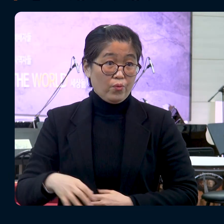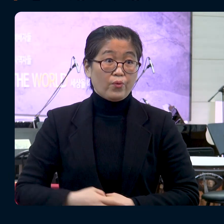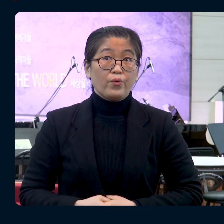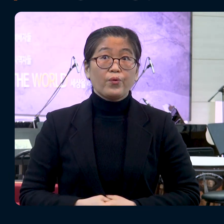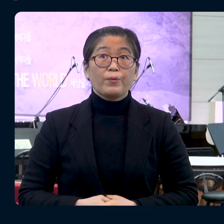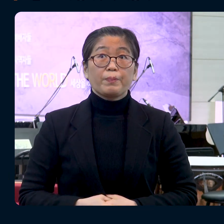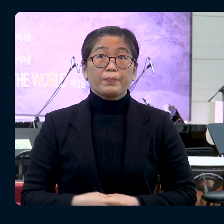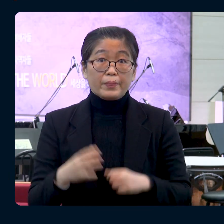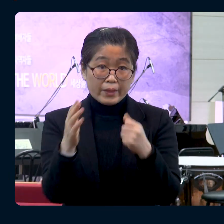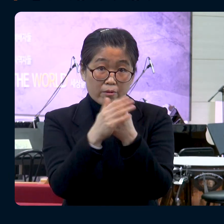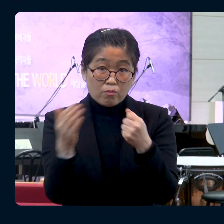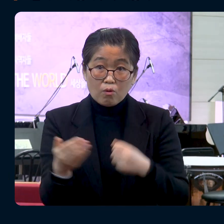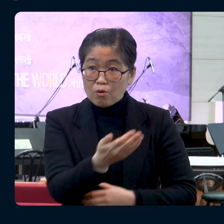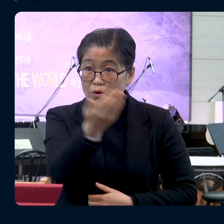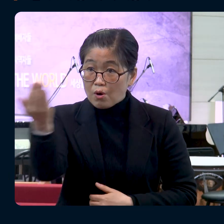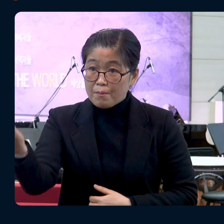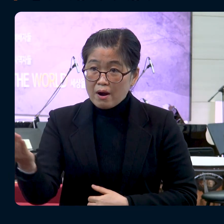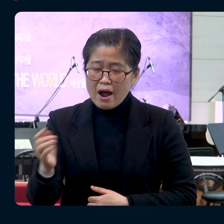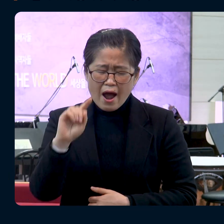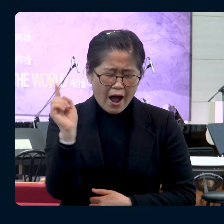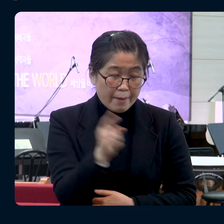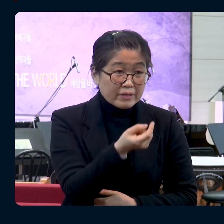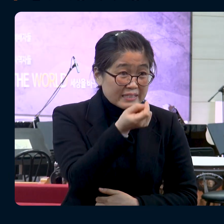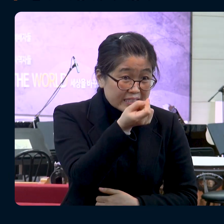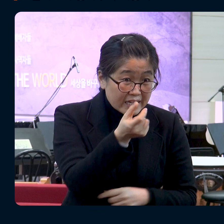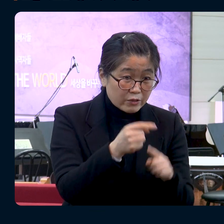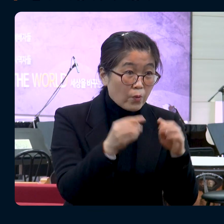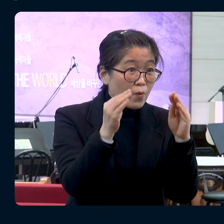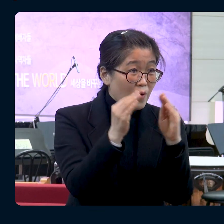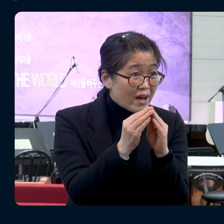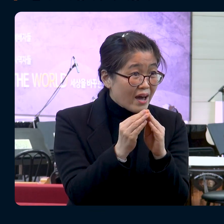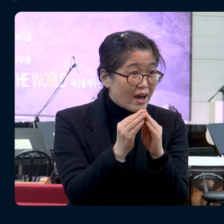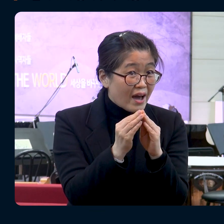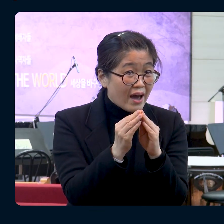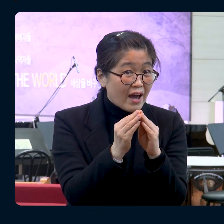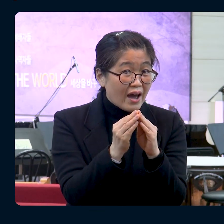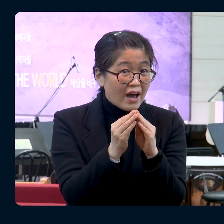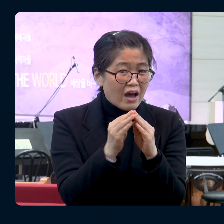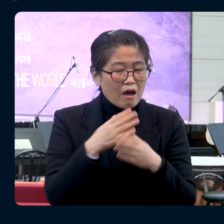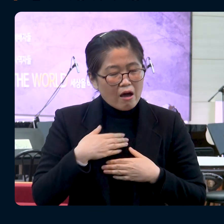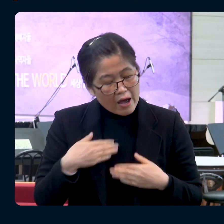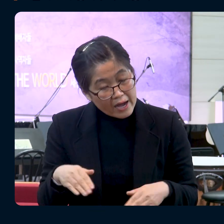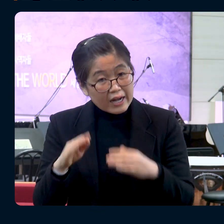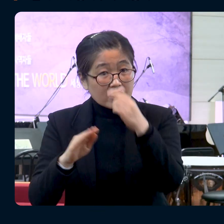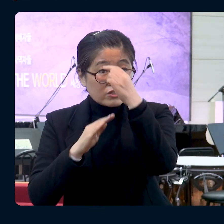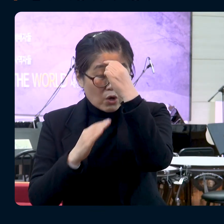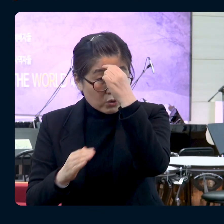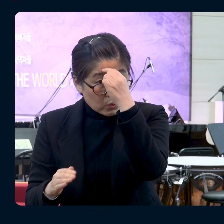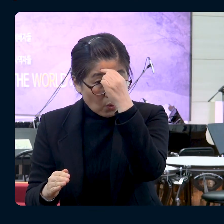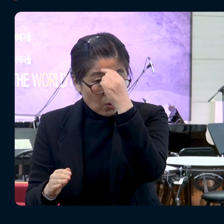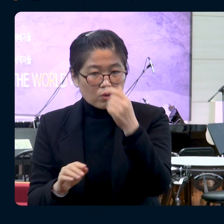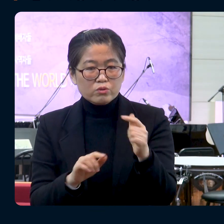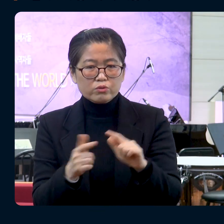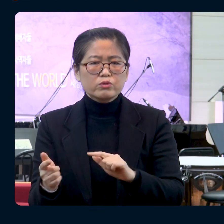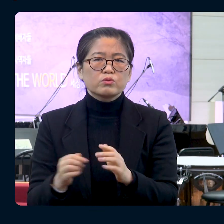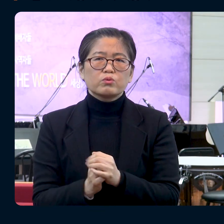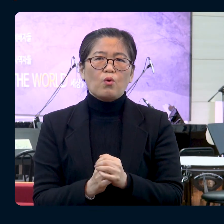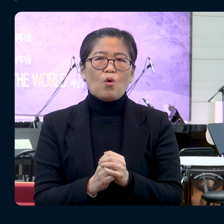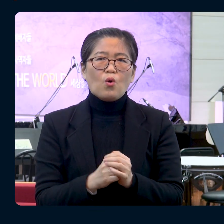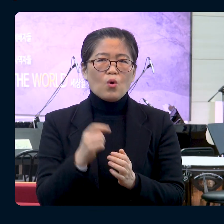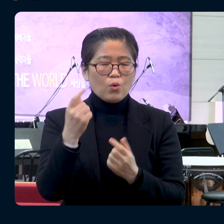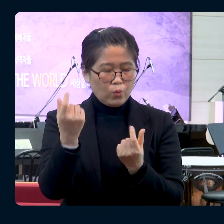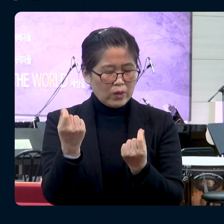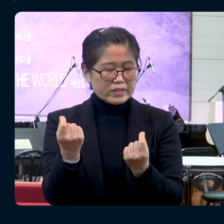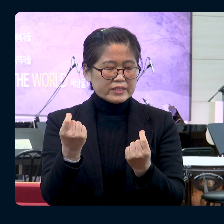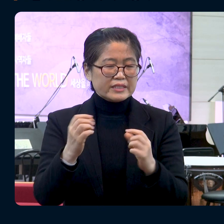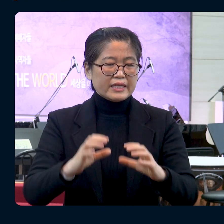그렇기 때문에 여러분 아무리 작은 교회라 할지라도 그리고 아무리 연약한 성도라고 할지라도 여기에서 예외가 될